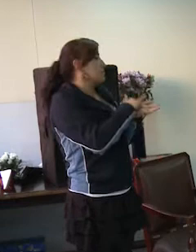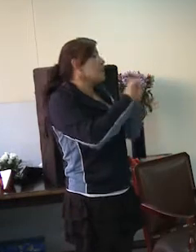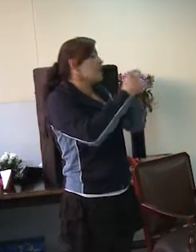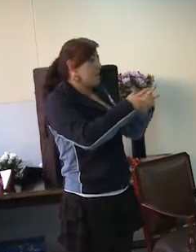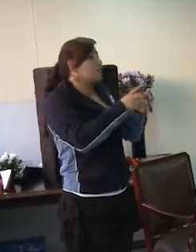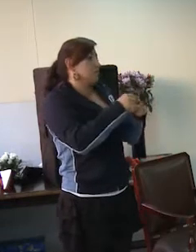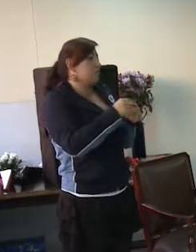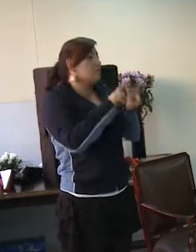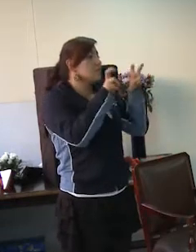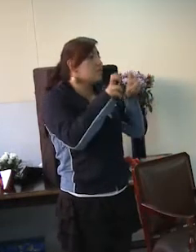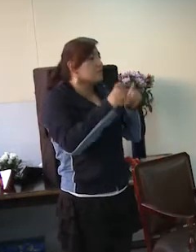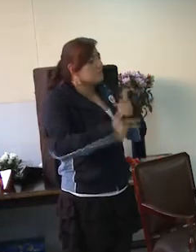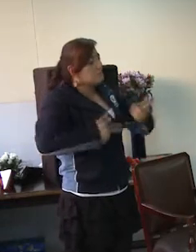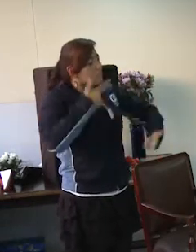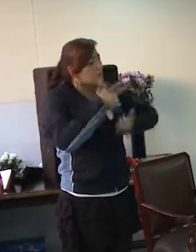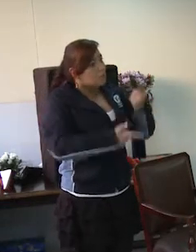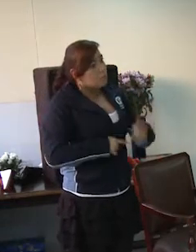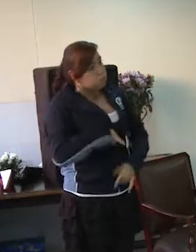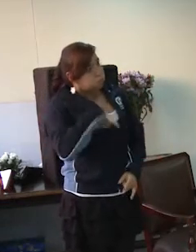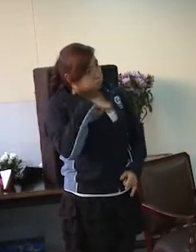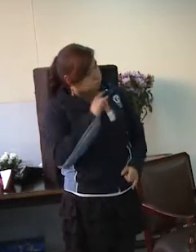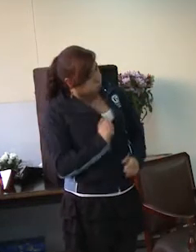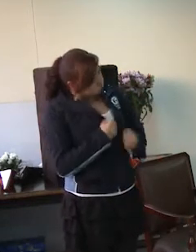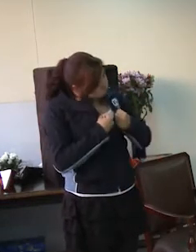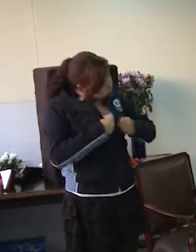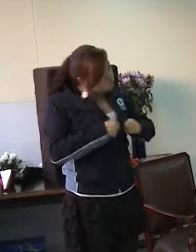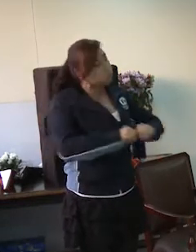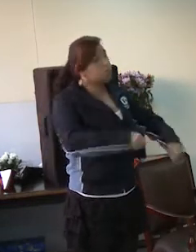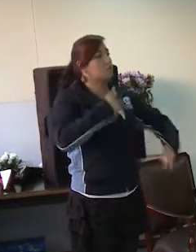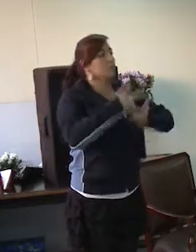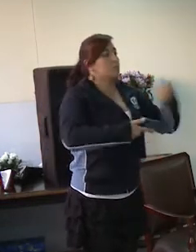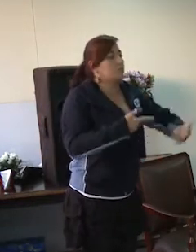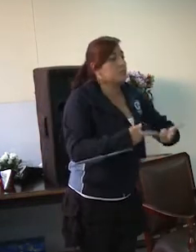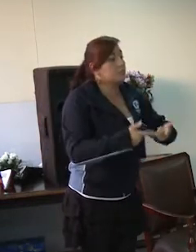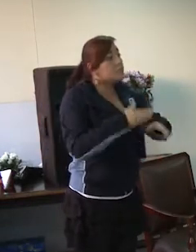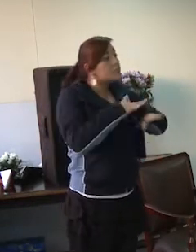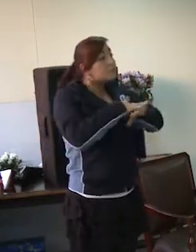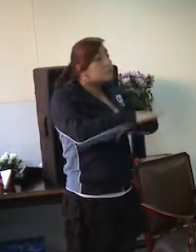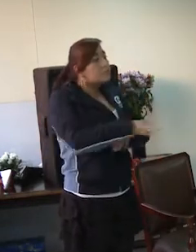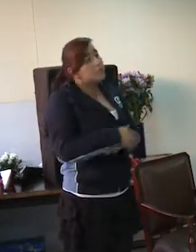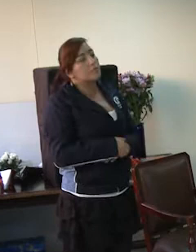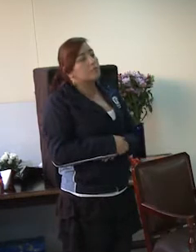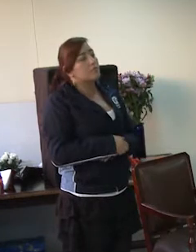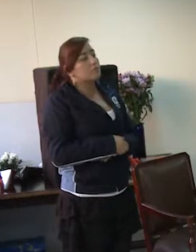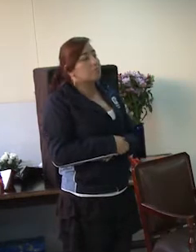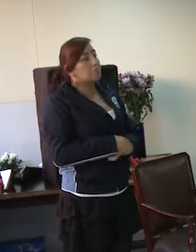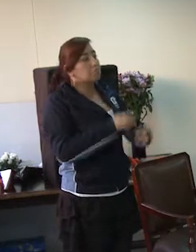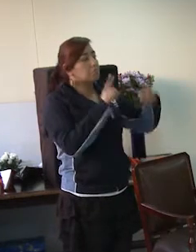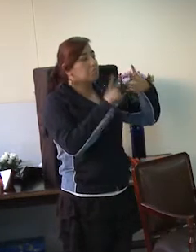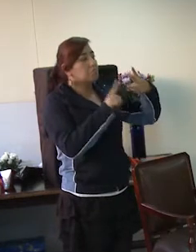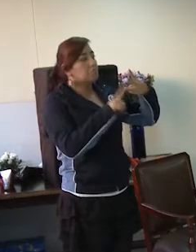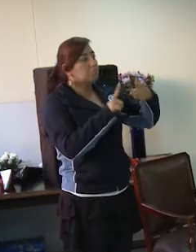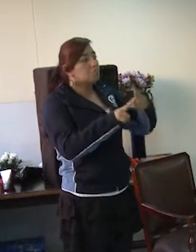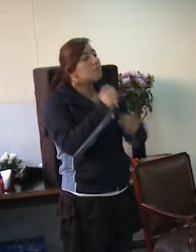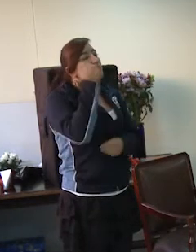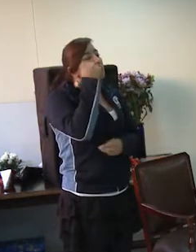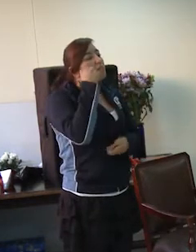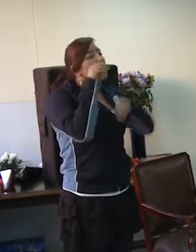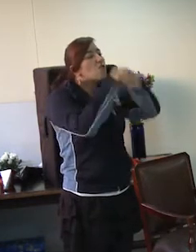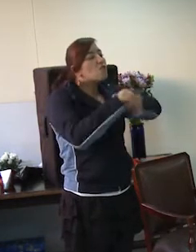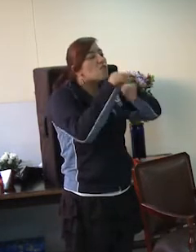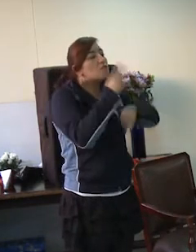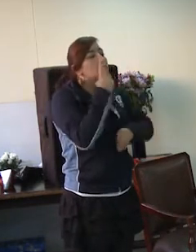clases, una lucha de largo aliento. En ese orden de ideas, el tercer punto a considerar es el maestro en formación y su